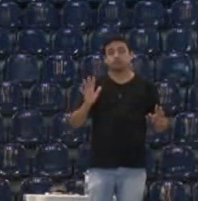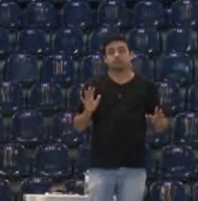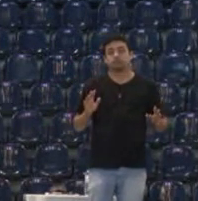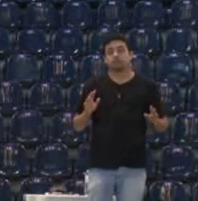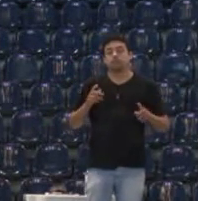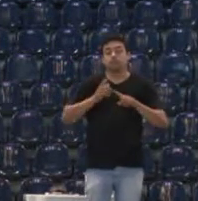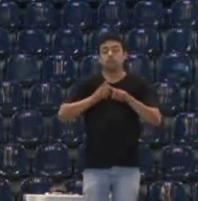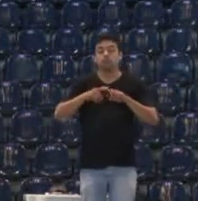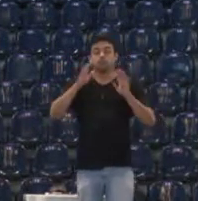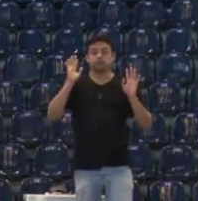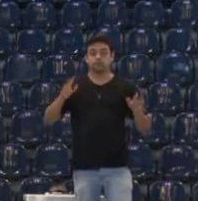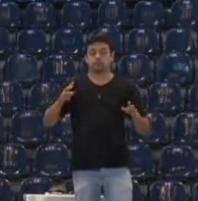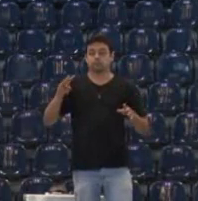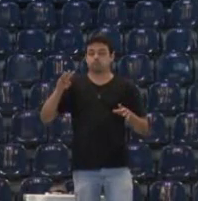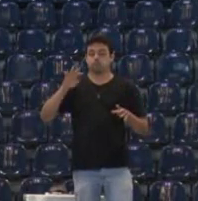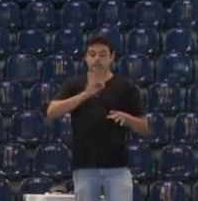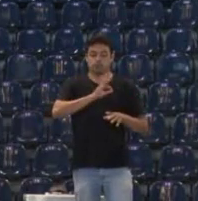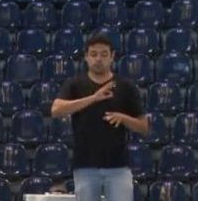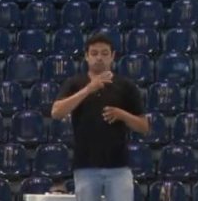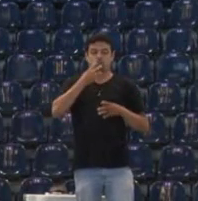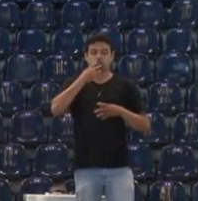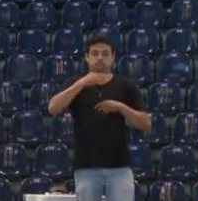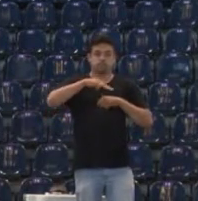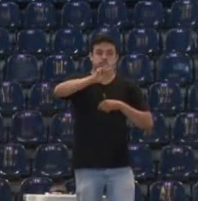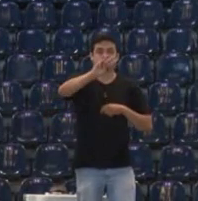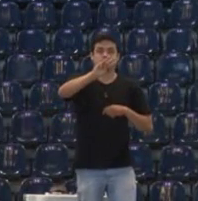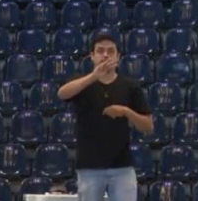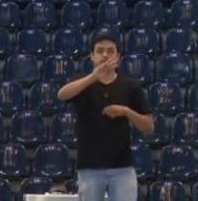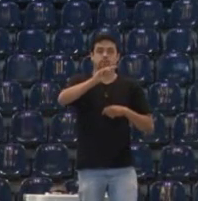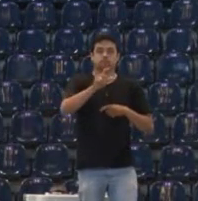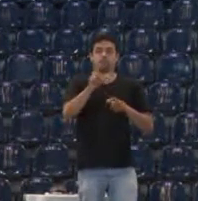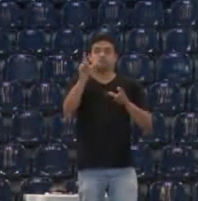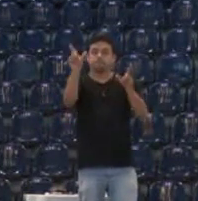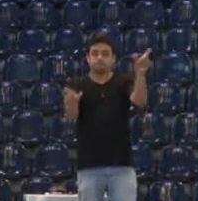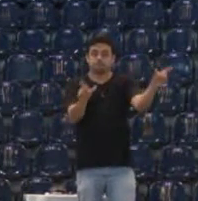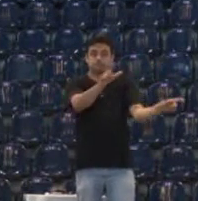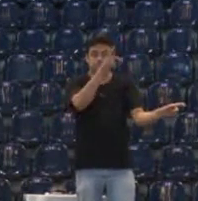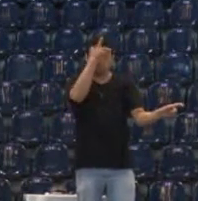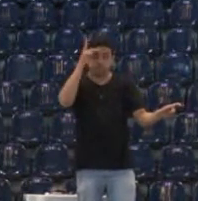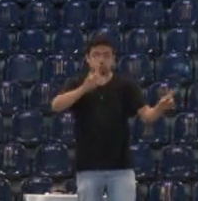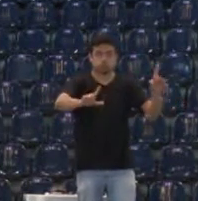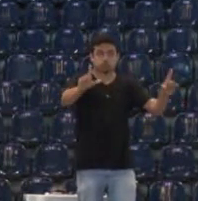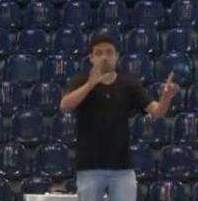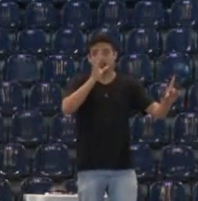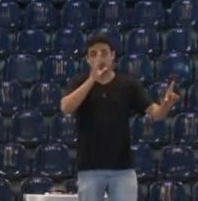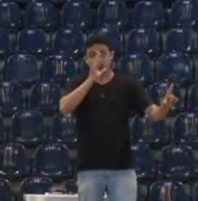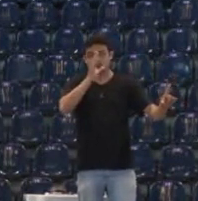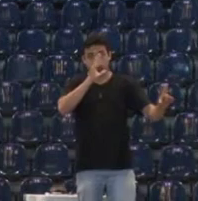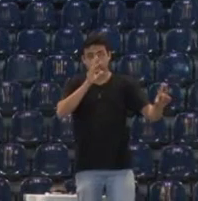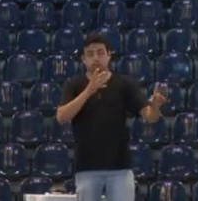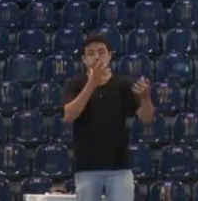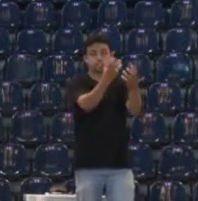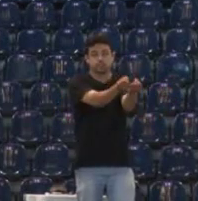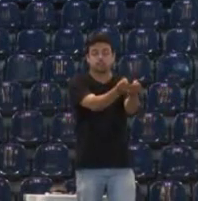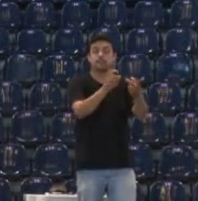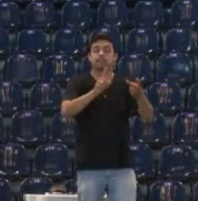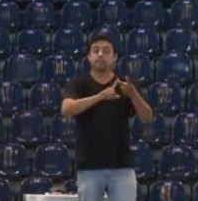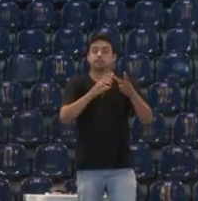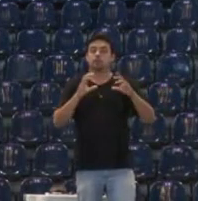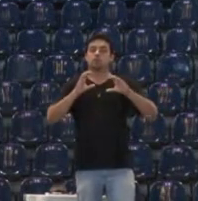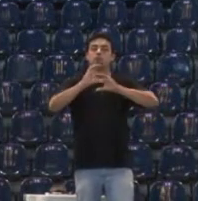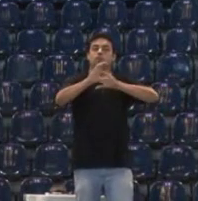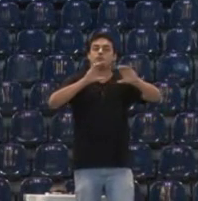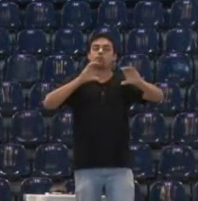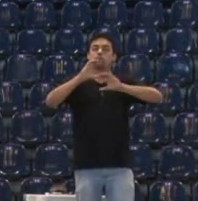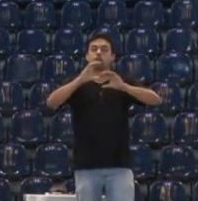'me sou policial receitou o povo situação de comunicação